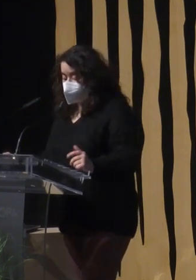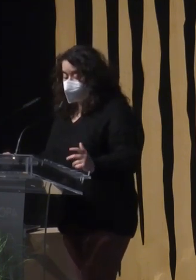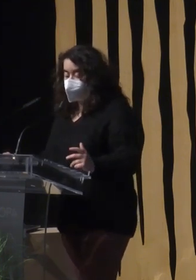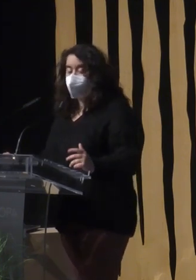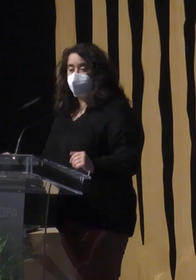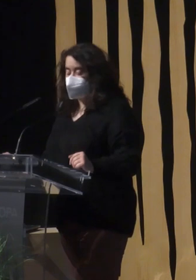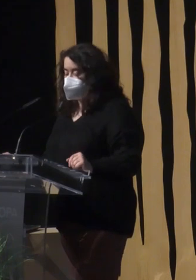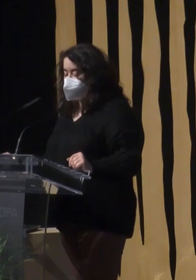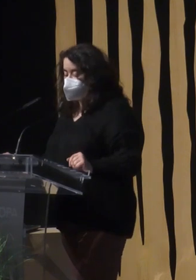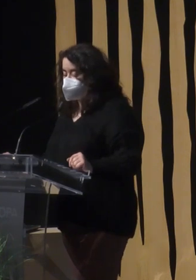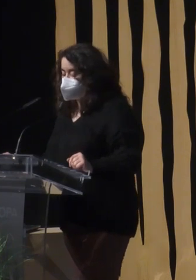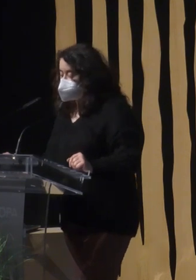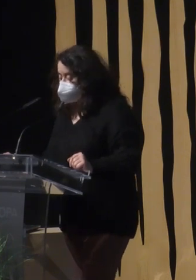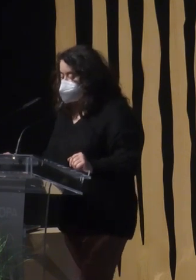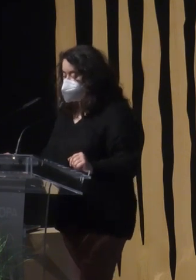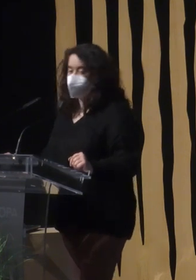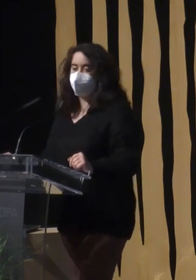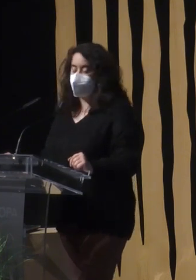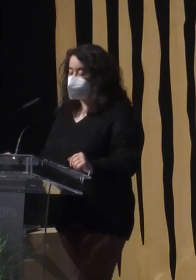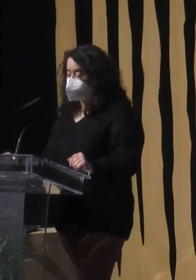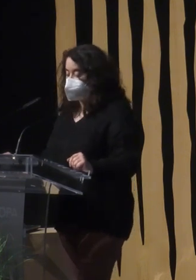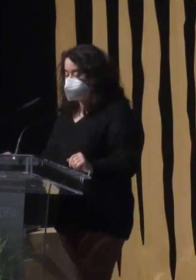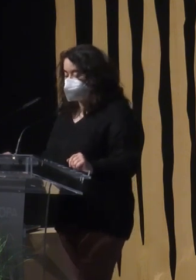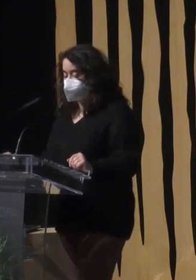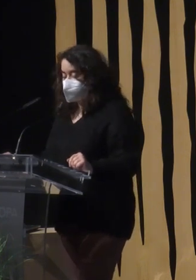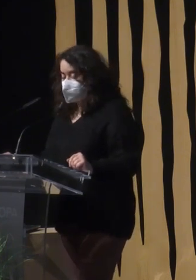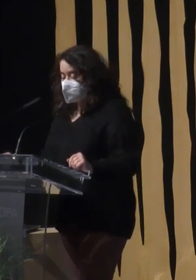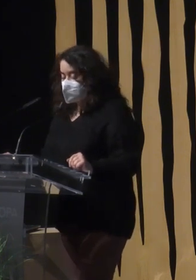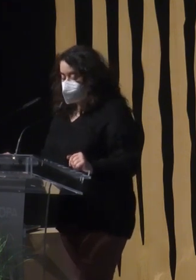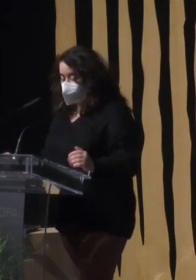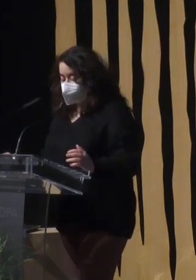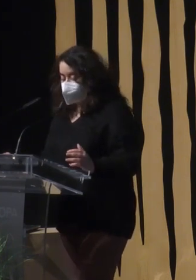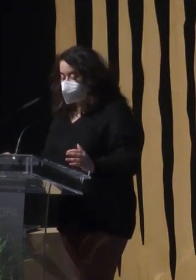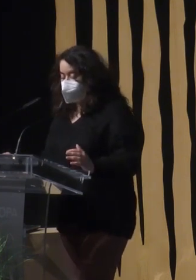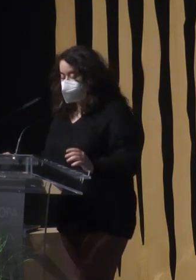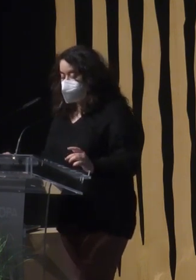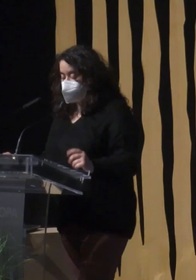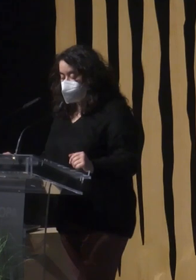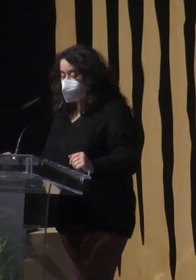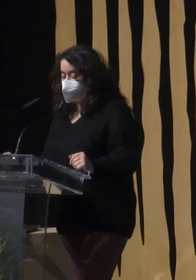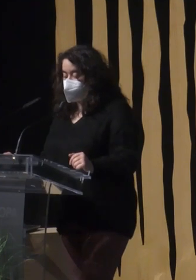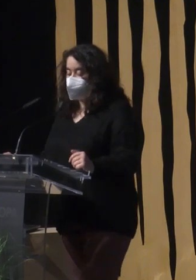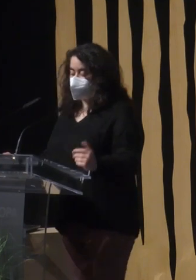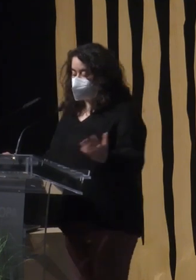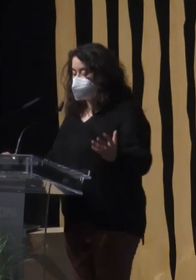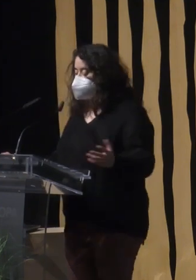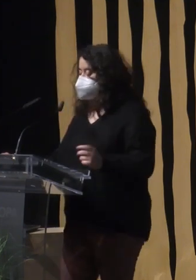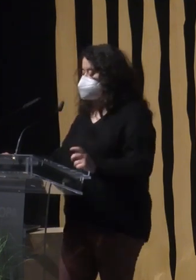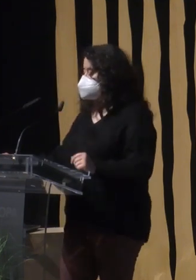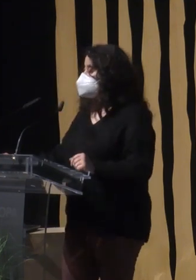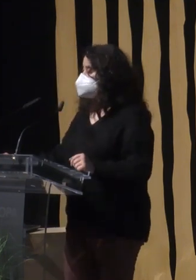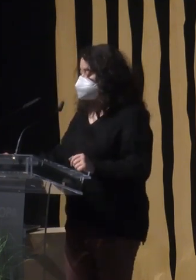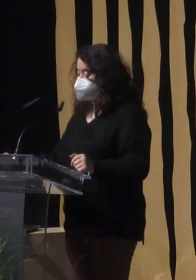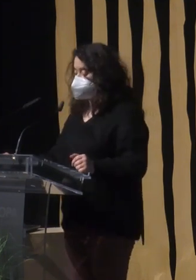y también por el Servicio de Educación del Ayuntamiento de Vitoria-Gasteiz. En la organización de esta edición han participado, como